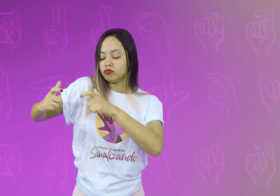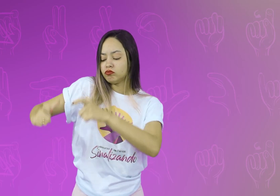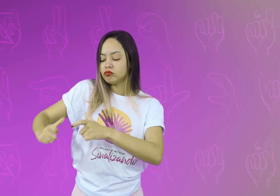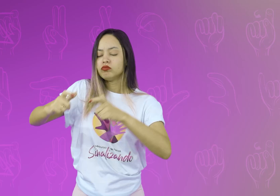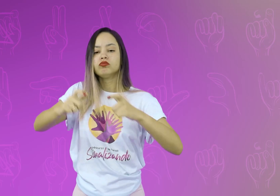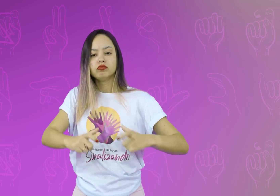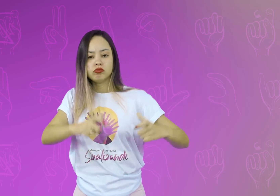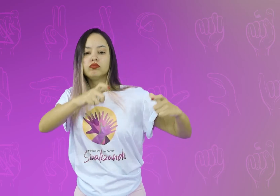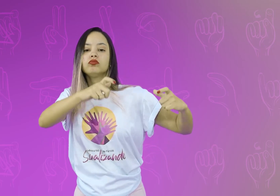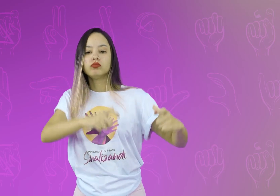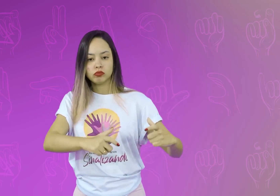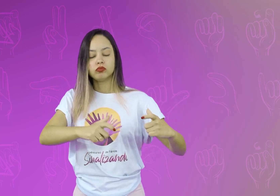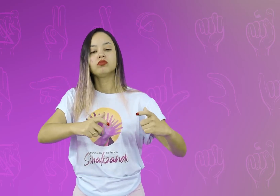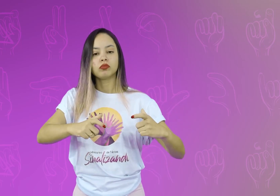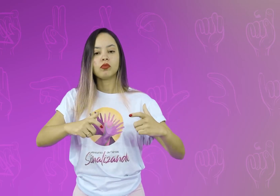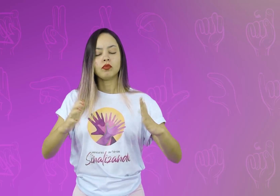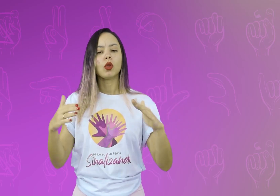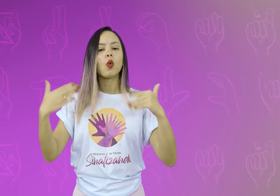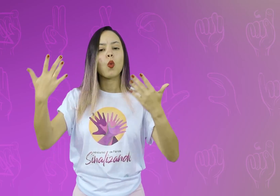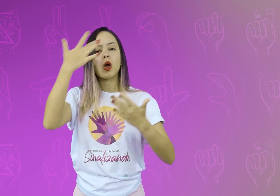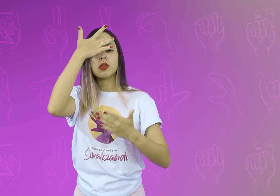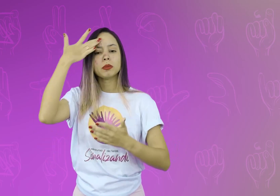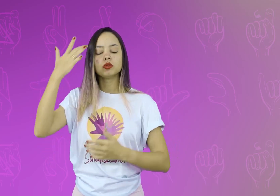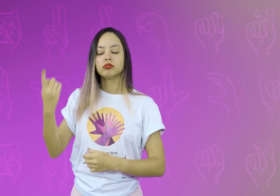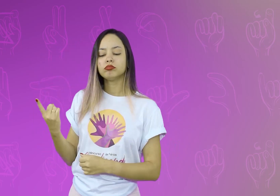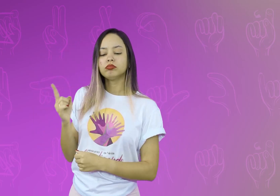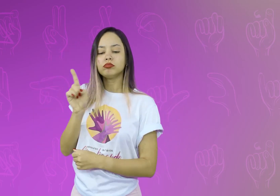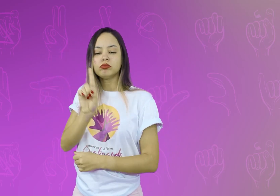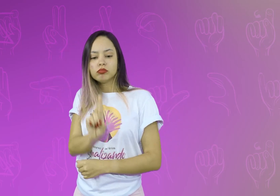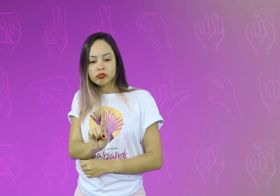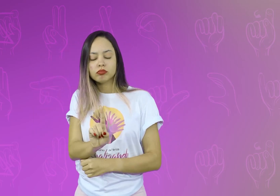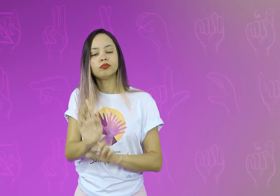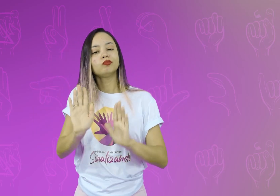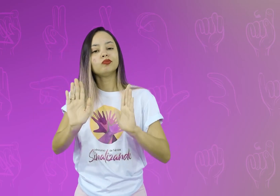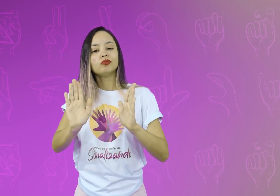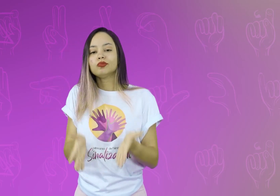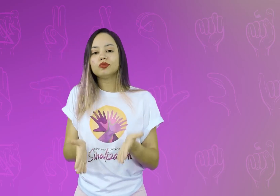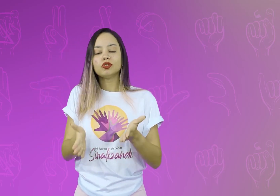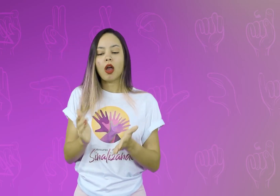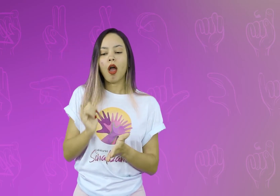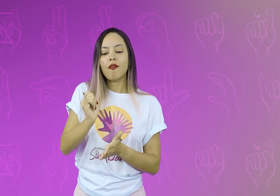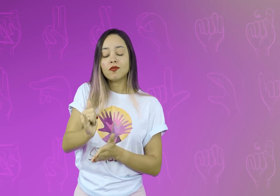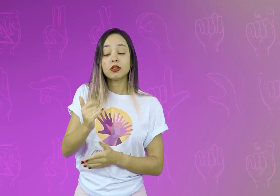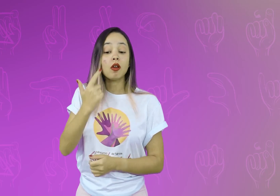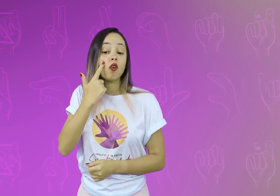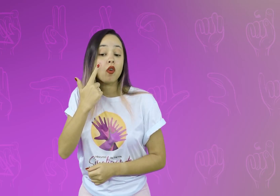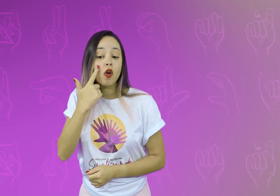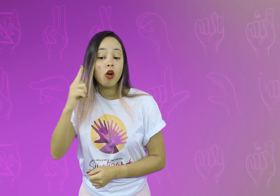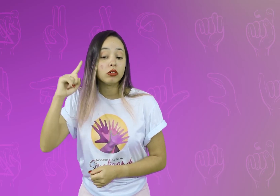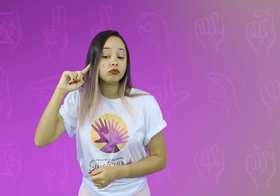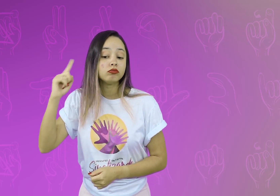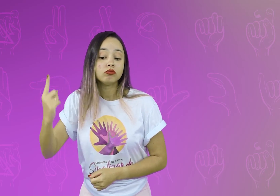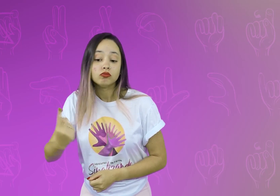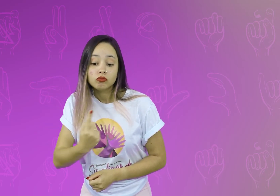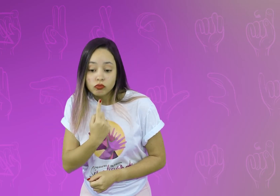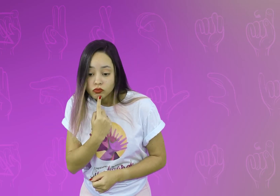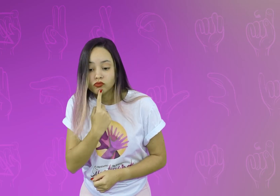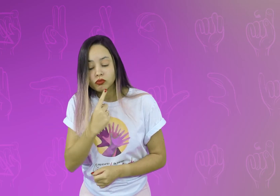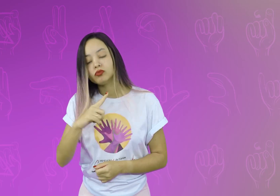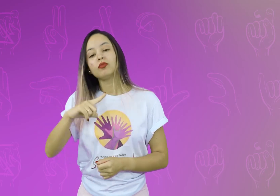estar presente no dia, né, nas zonas eleitorais. E quando a pessoa surda chegar, vai